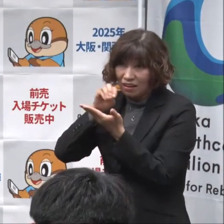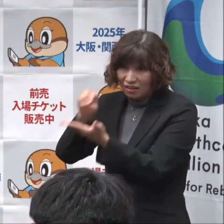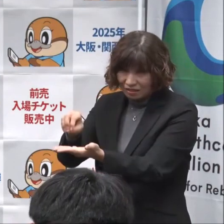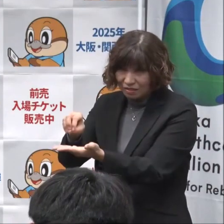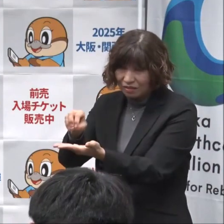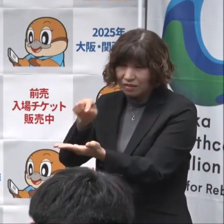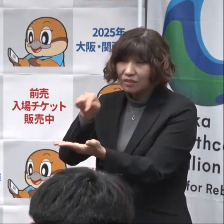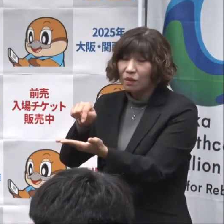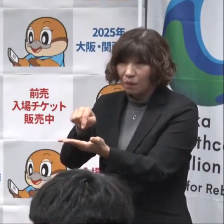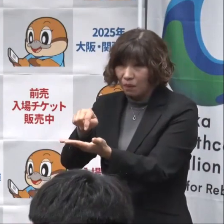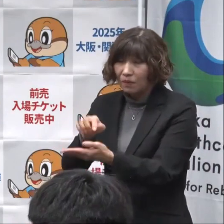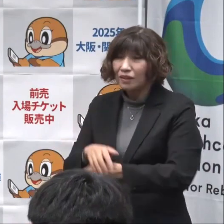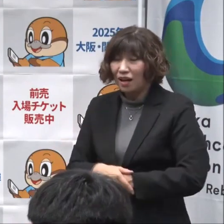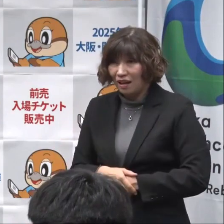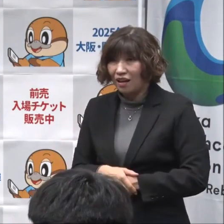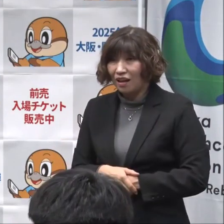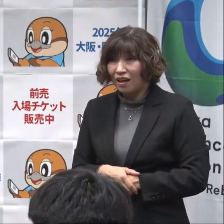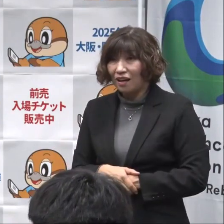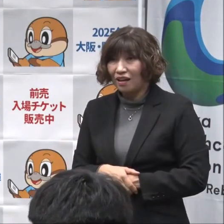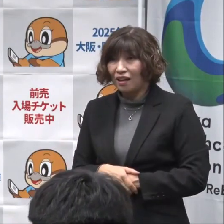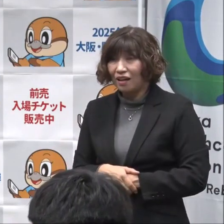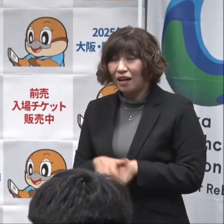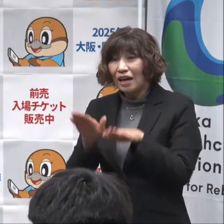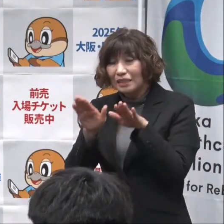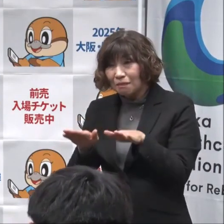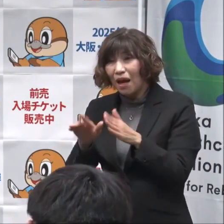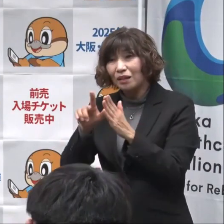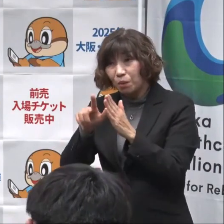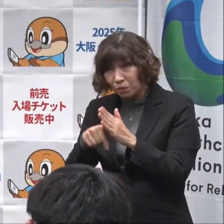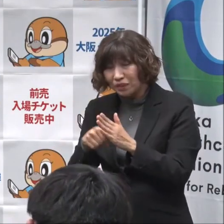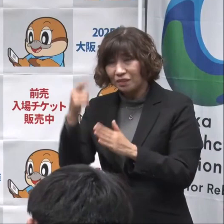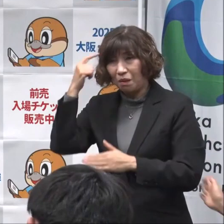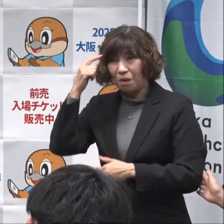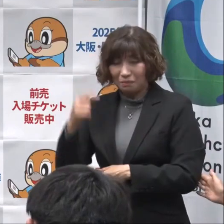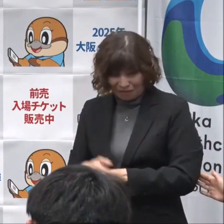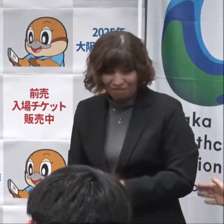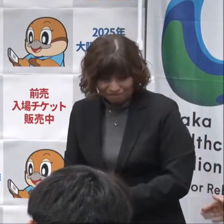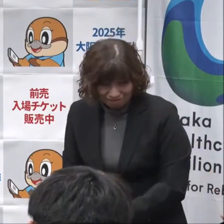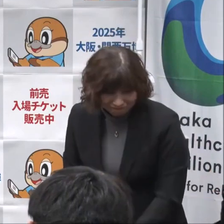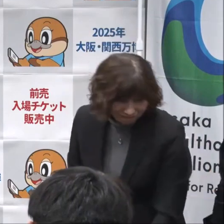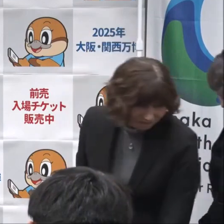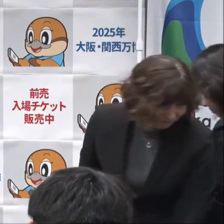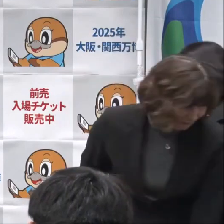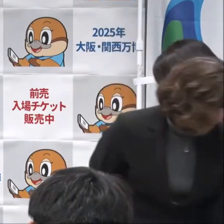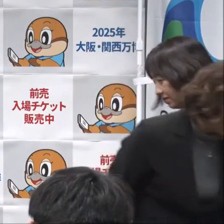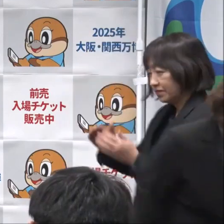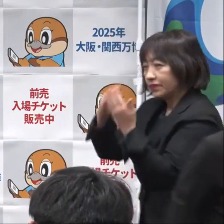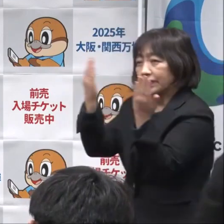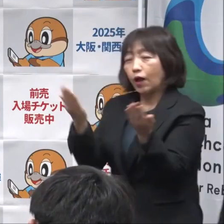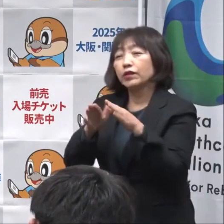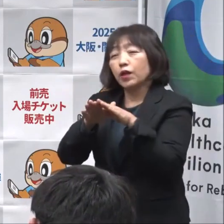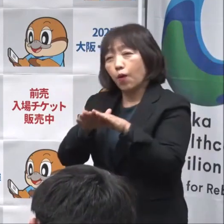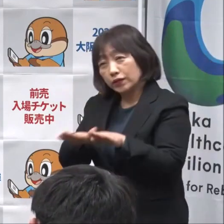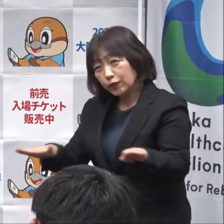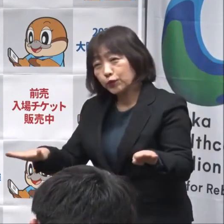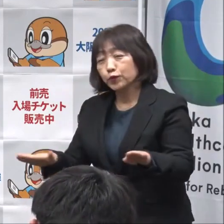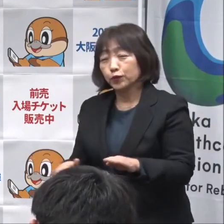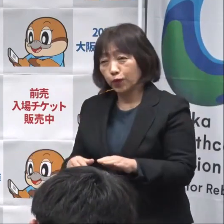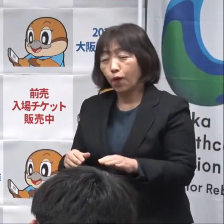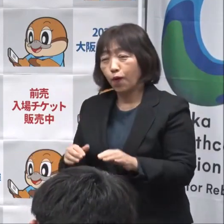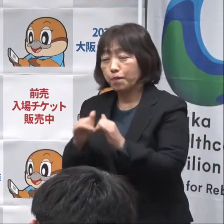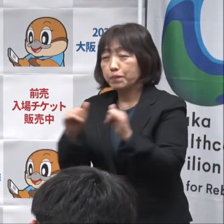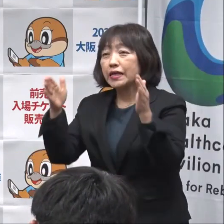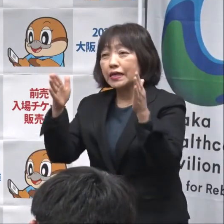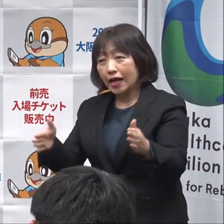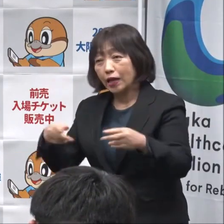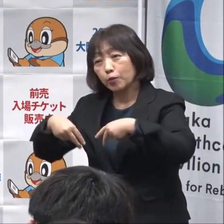タームだと思ってます。タームというかそういう時点だと思ってます。でこれが一定程度落ち着いてくると、いろんな民間のボランティアさんの受け入れであ